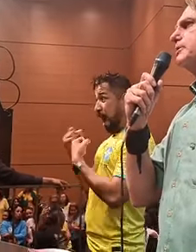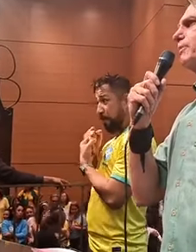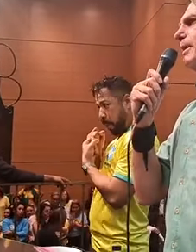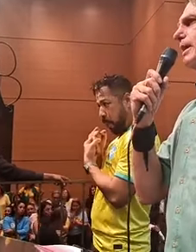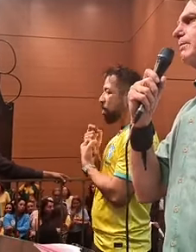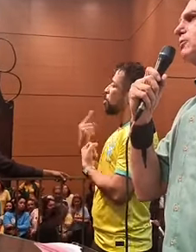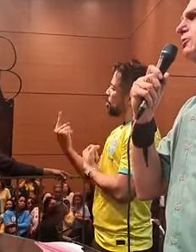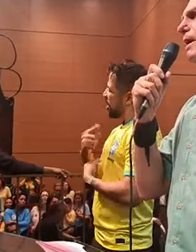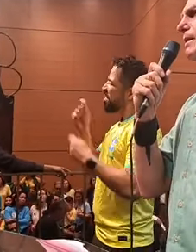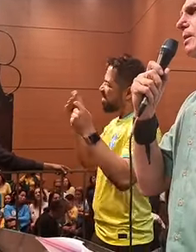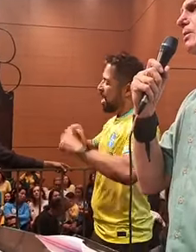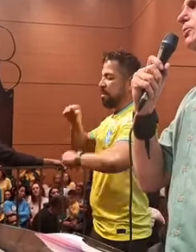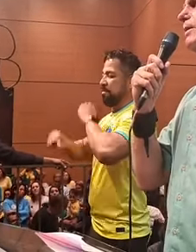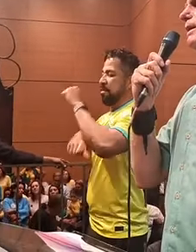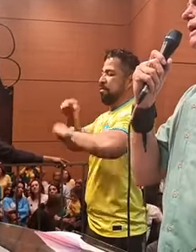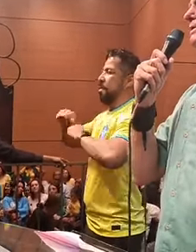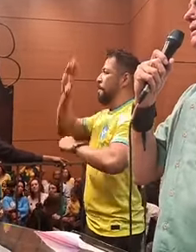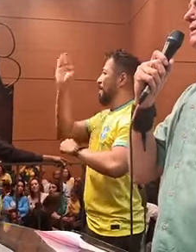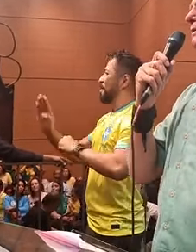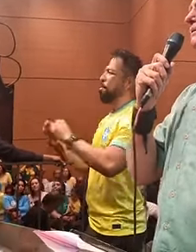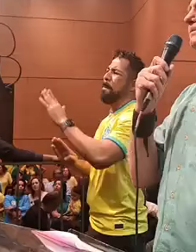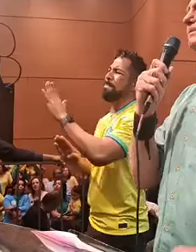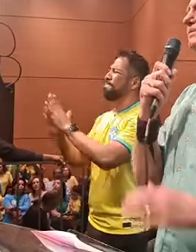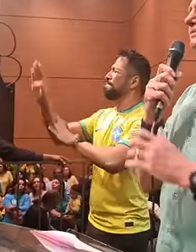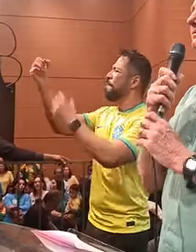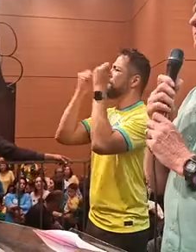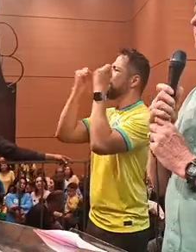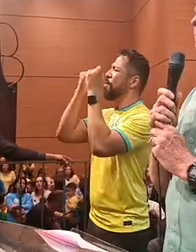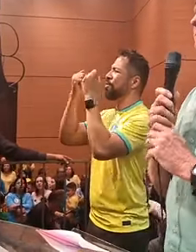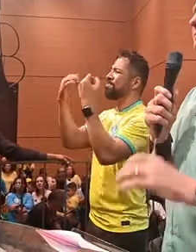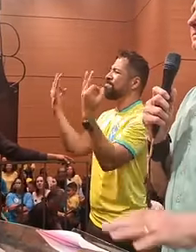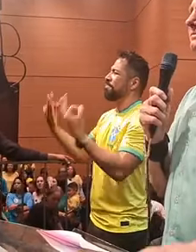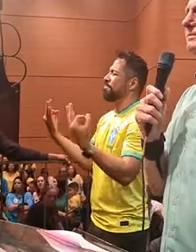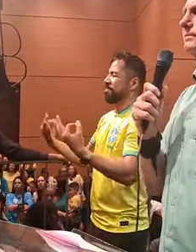nós transformaremos o Brasil em um milagre na dimensão.